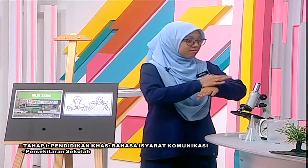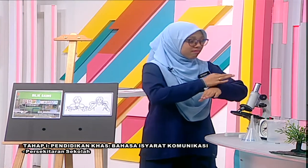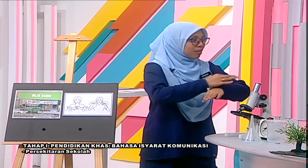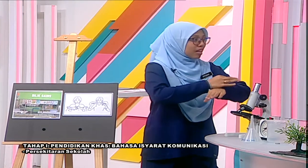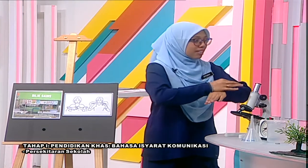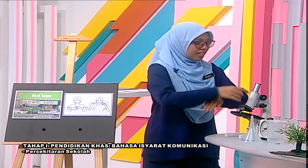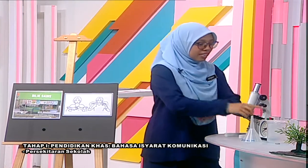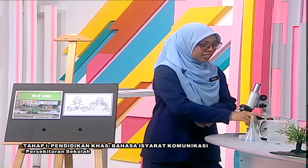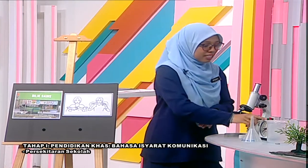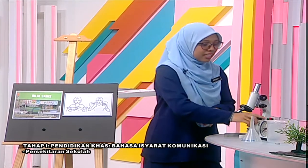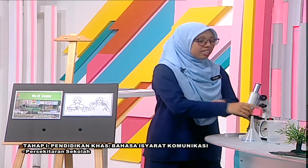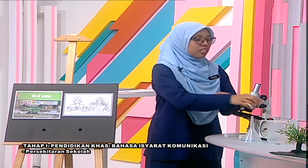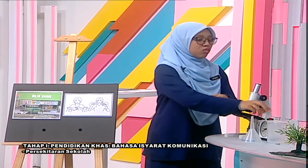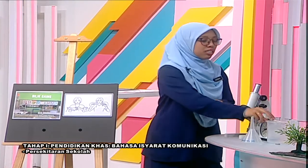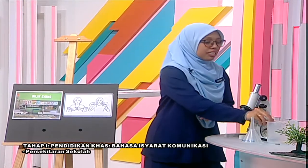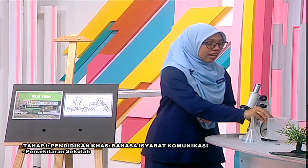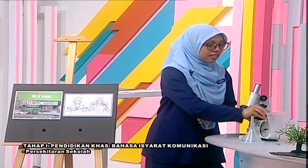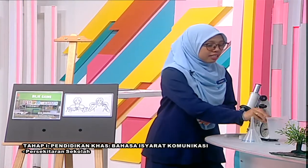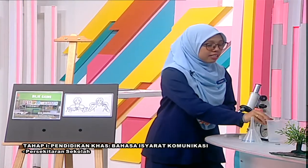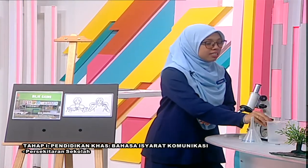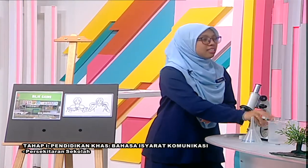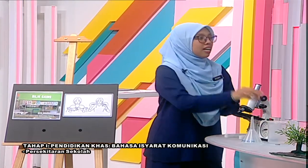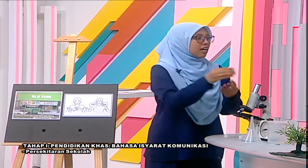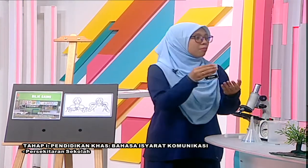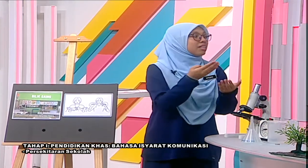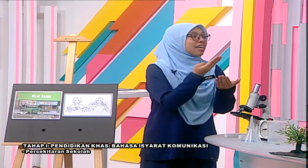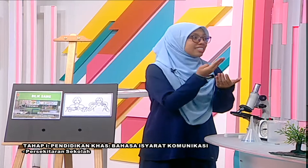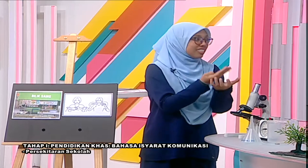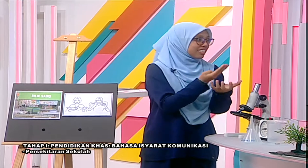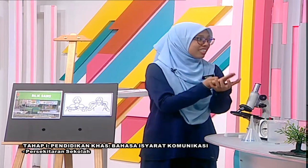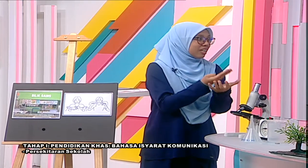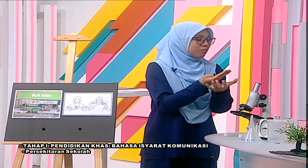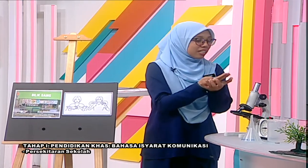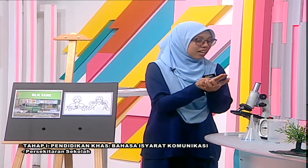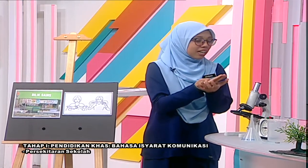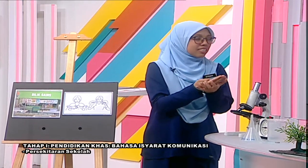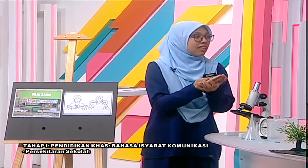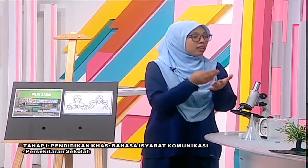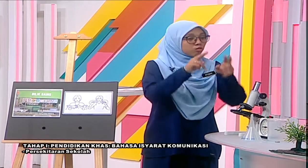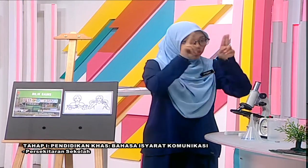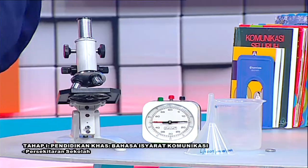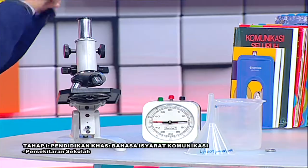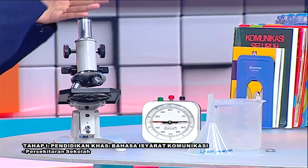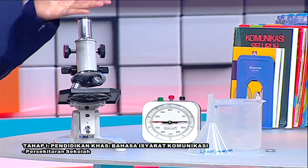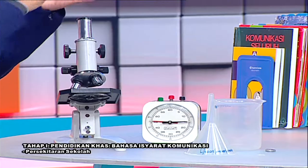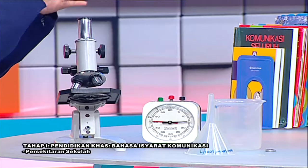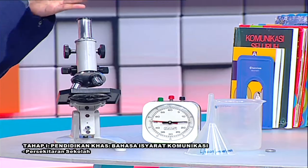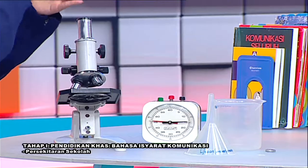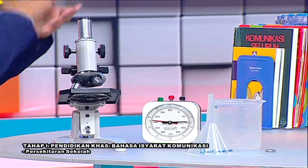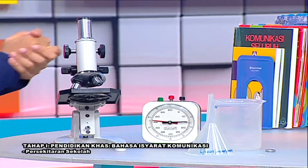Jam randik ni kat sini. Dan juga kita ada bekas. Bekas. Bekas uji kaji. Uji kaji.